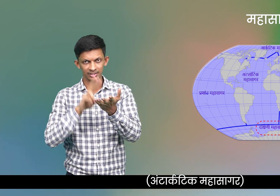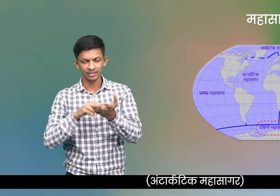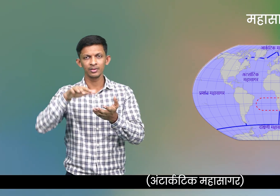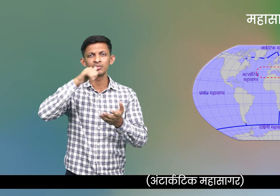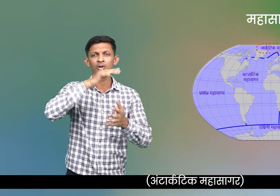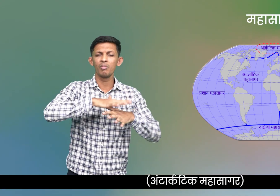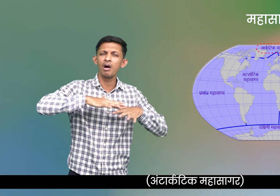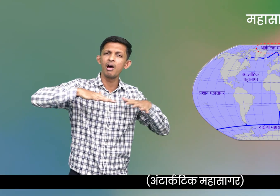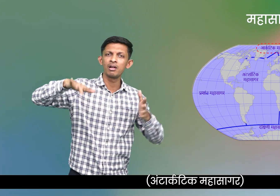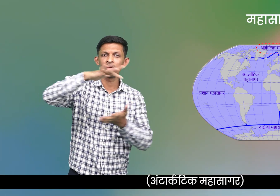अंटार्कटिक महासागर,